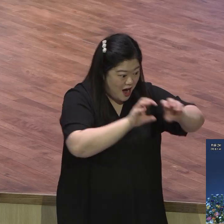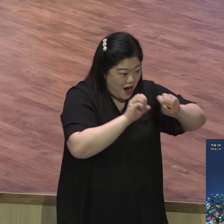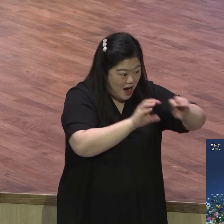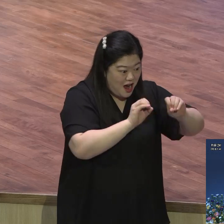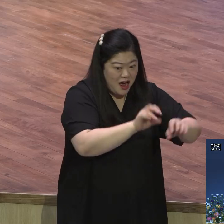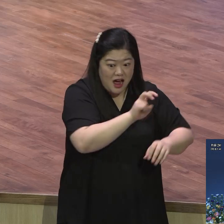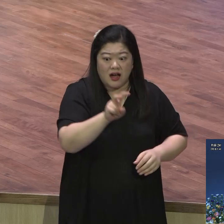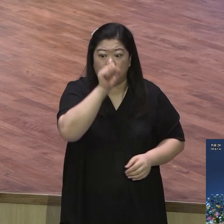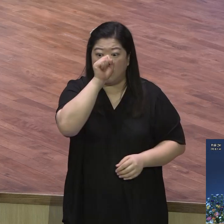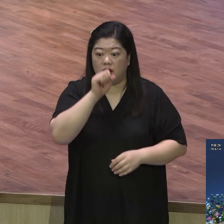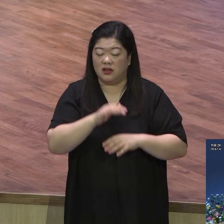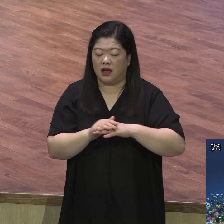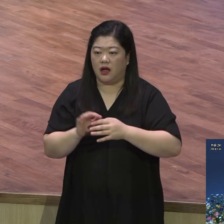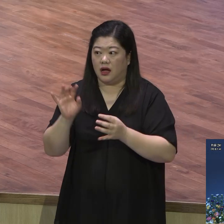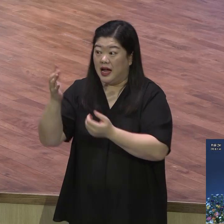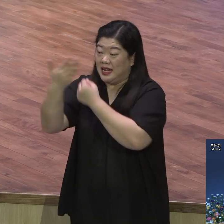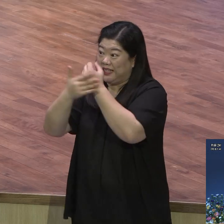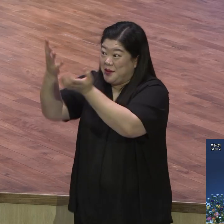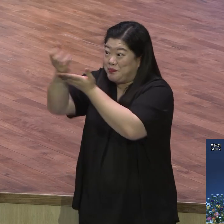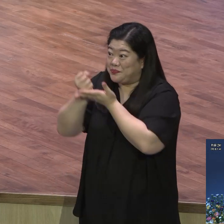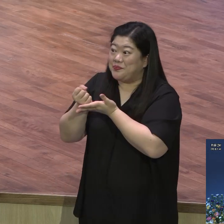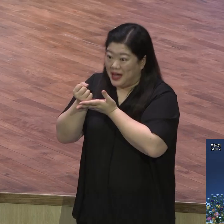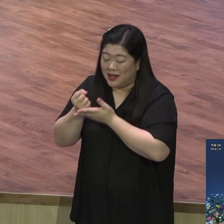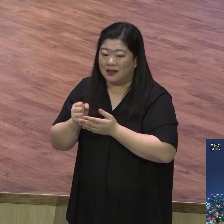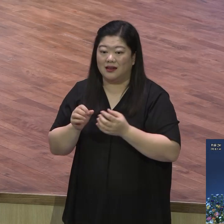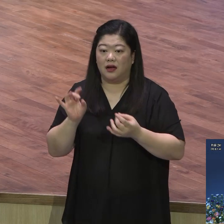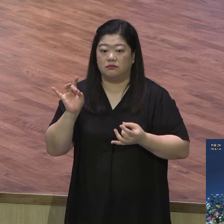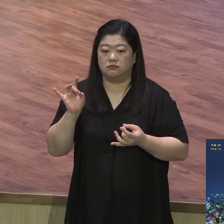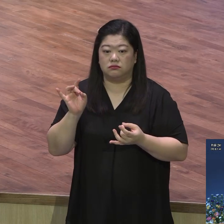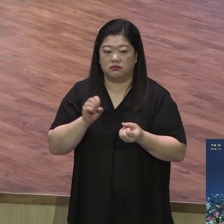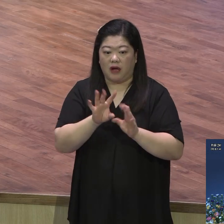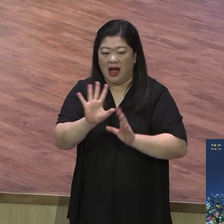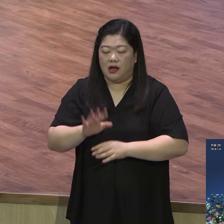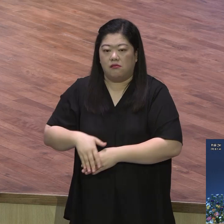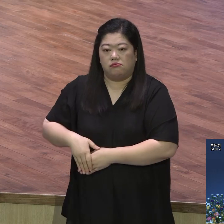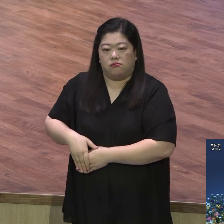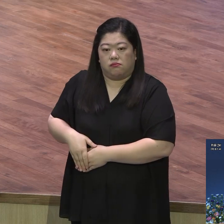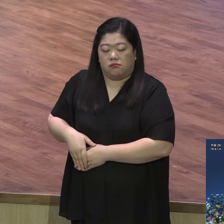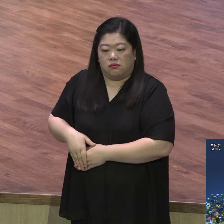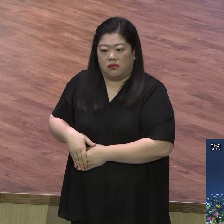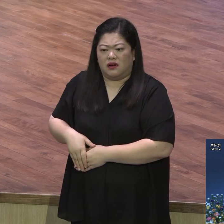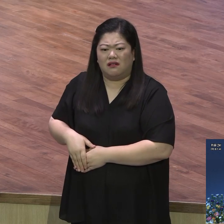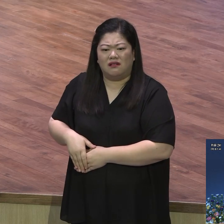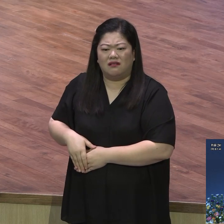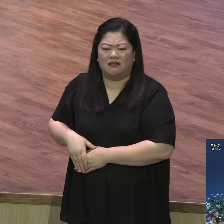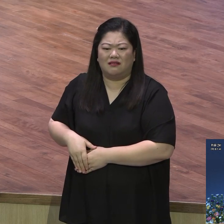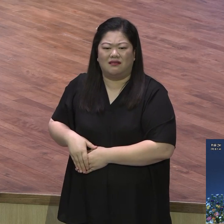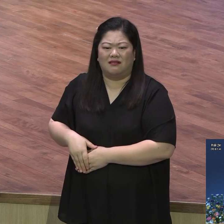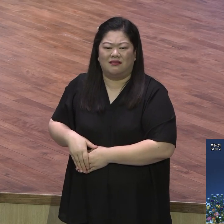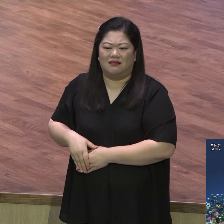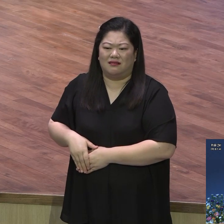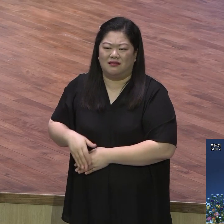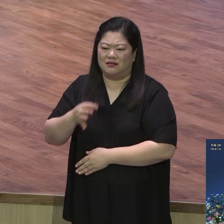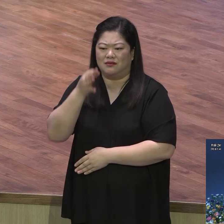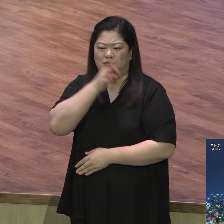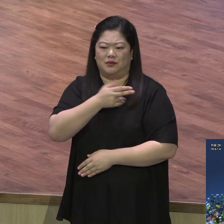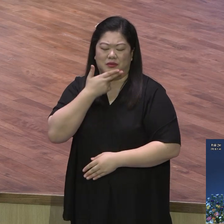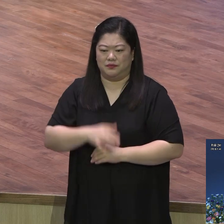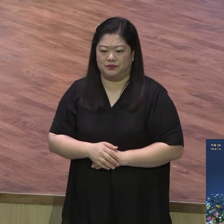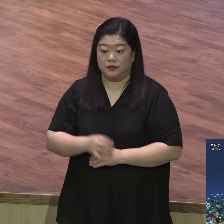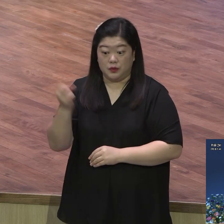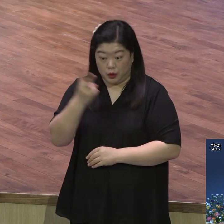반대로 말씀은 소홀히 하고 또 현장만 또 부지런히 가는 사람이 있어요. 말씀은 잘 몰라. 성경도 잘 몰라. 말씀은